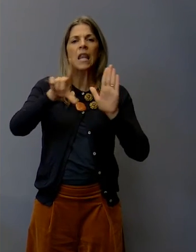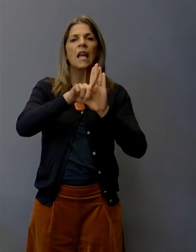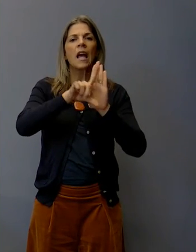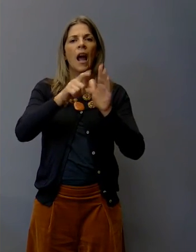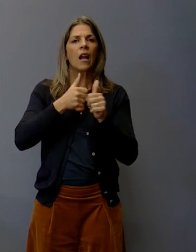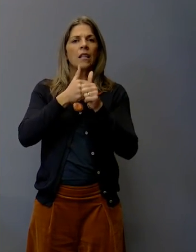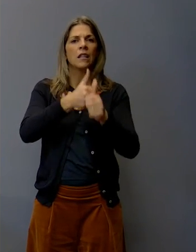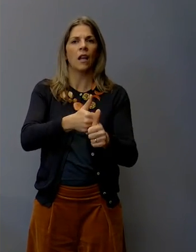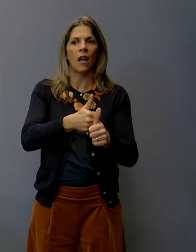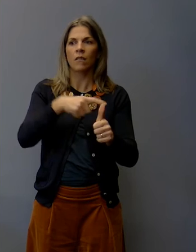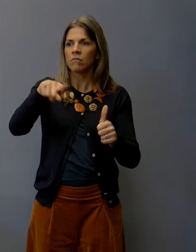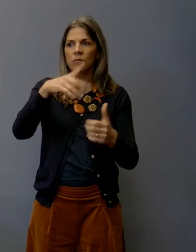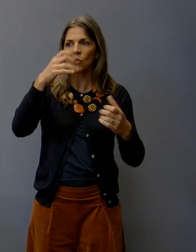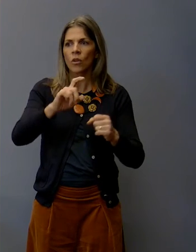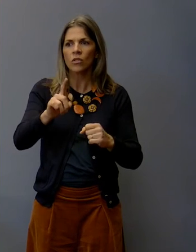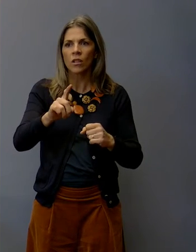metterlo